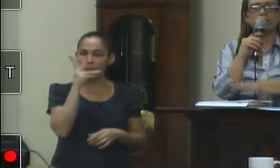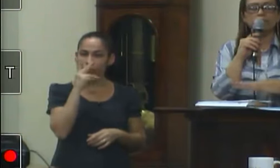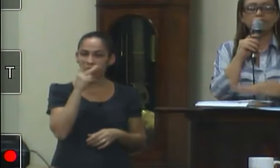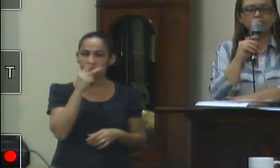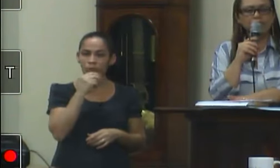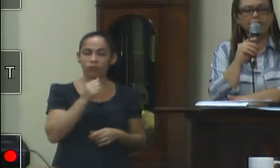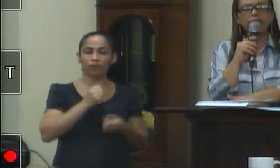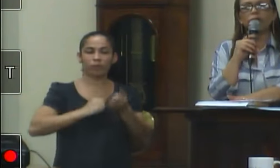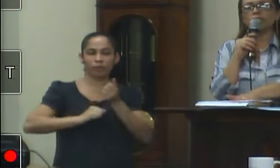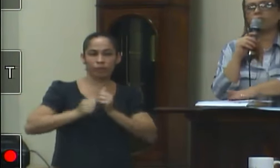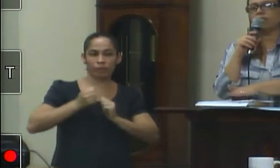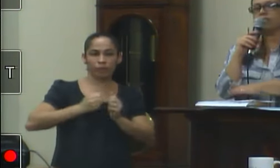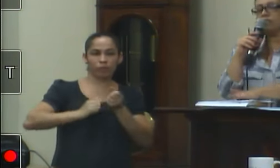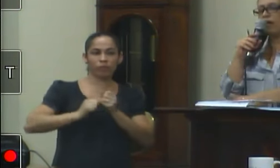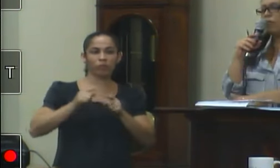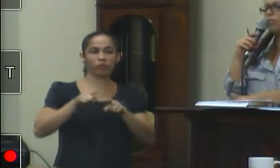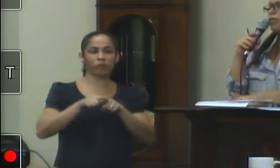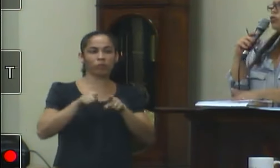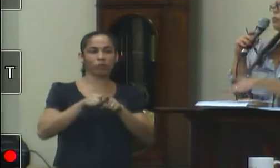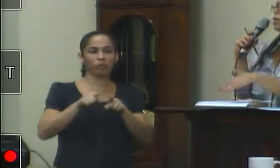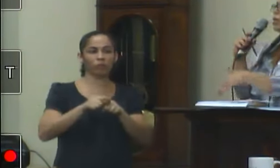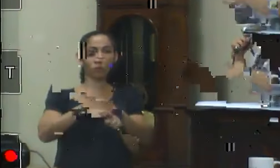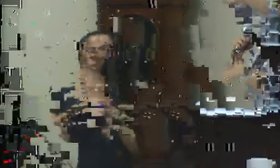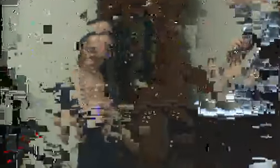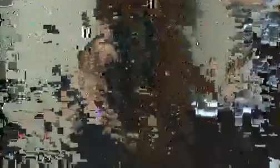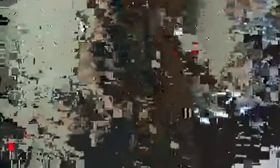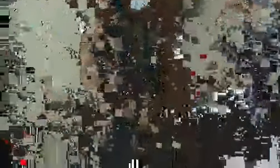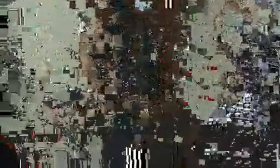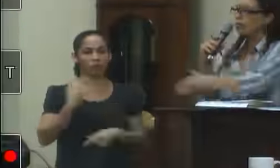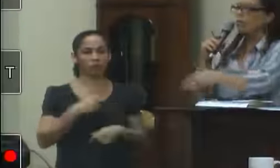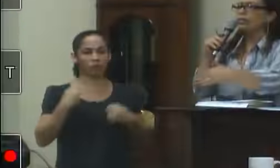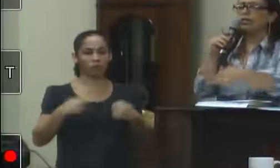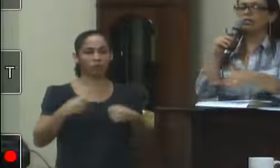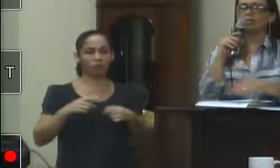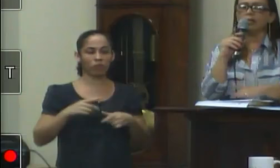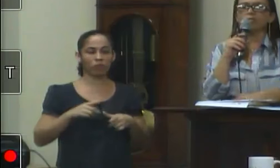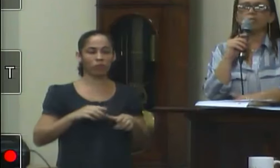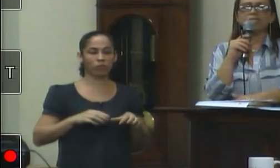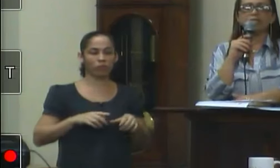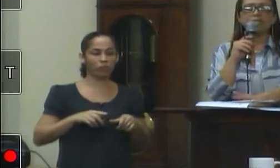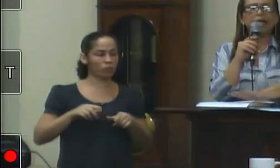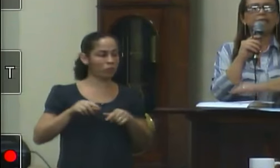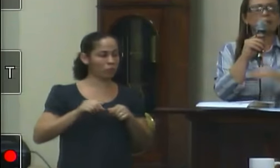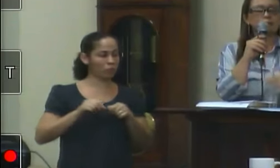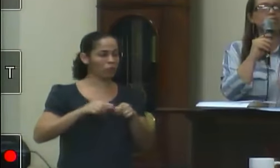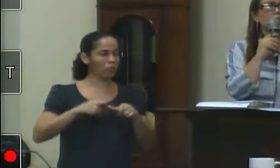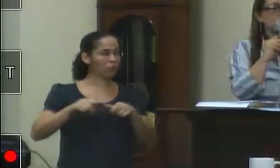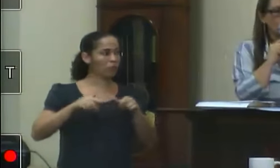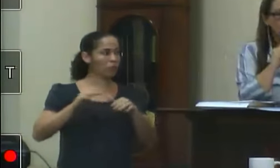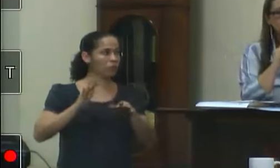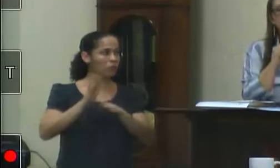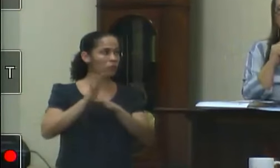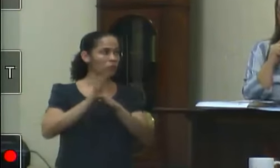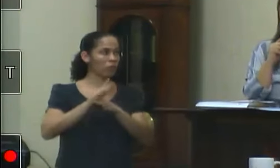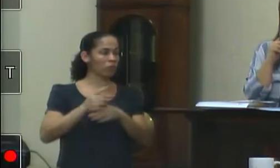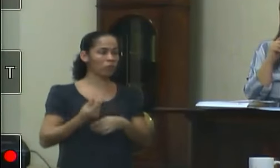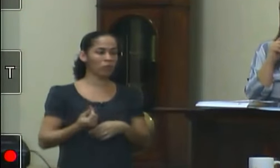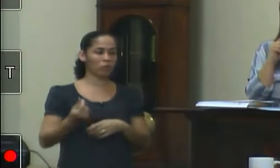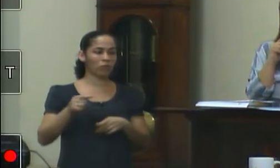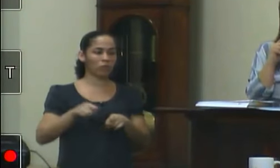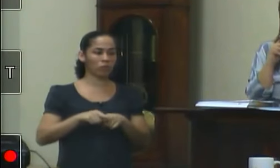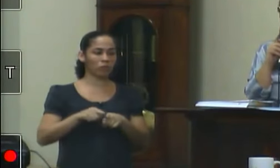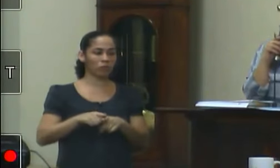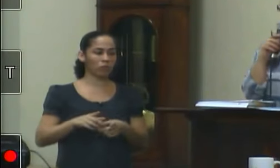que isso angustia, nós precisamos tanto de melhorar ações na atenção especializada, quanto de recursos humanos em